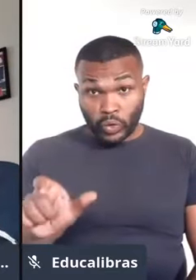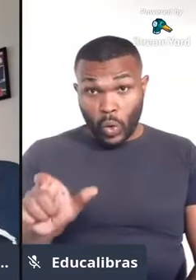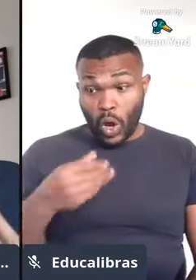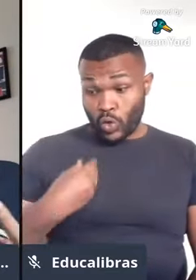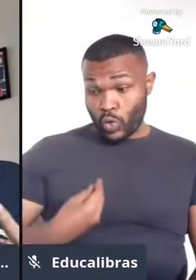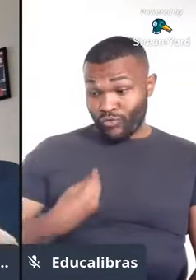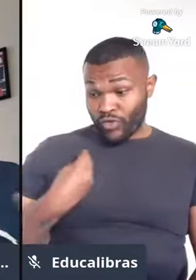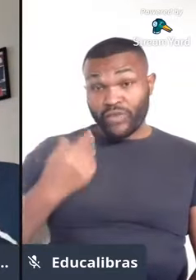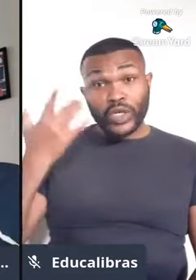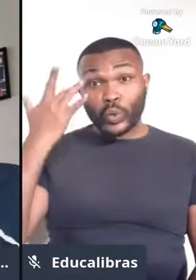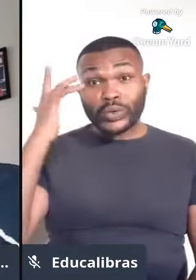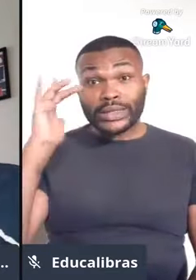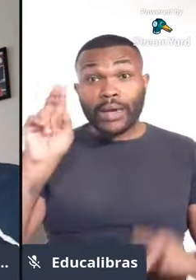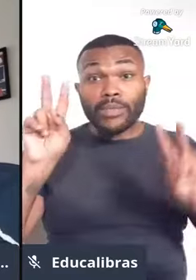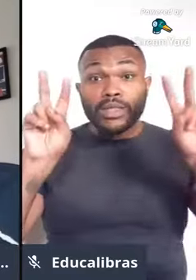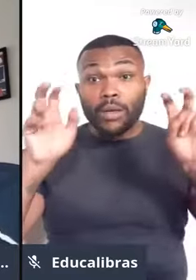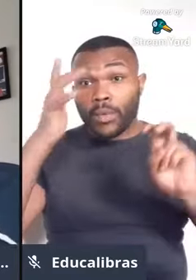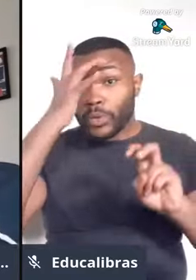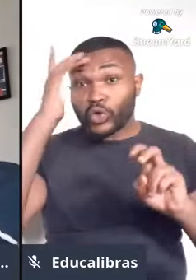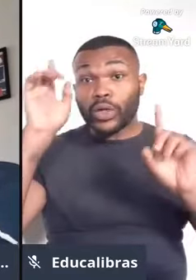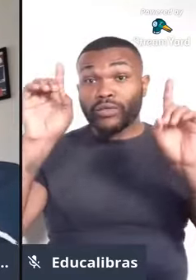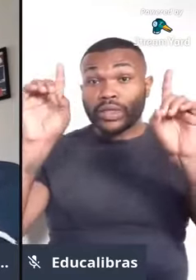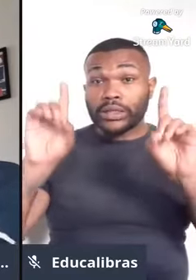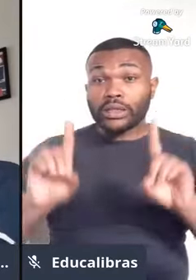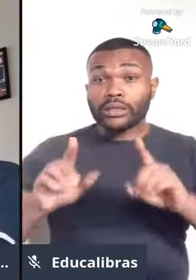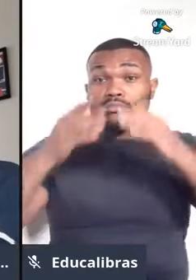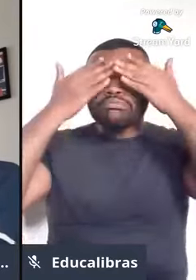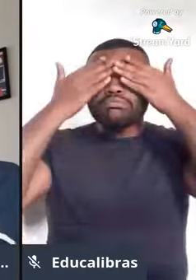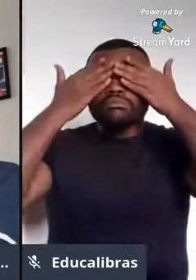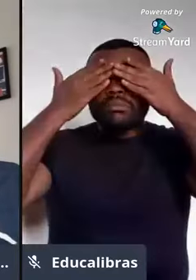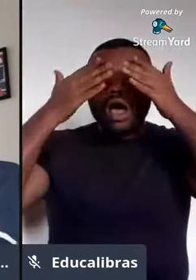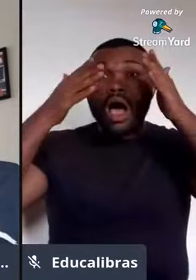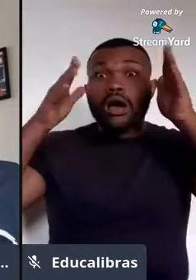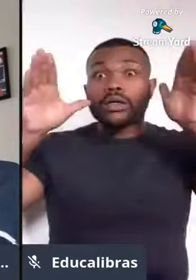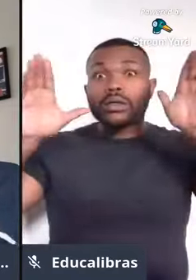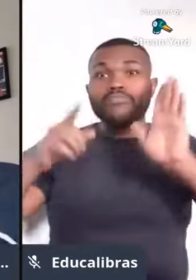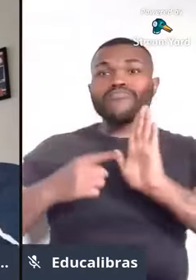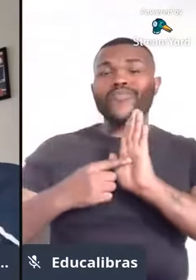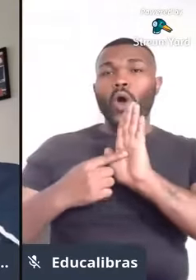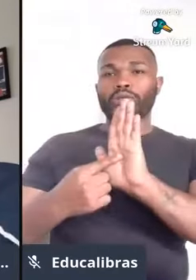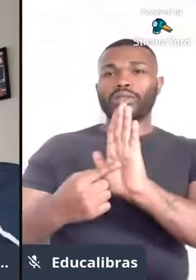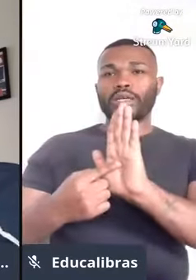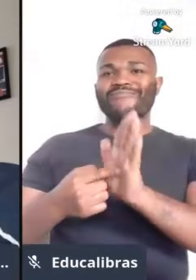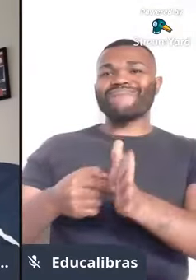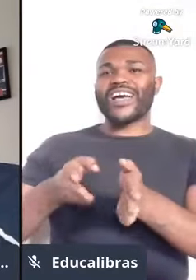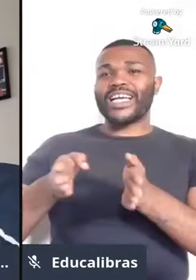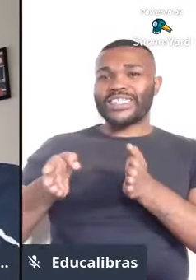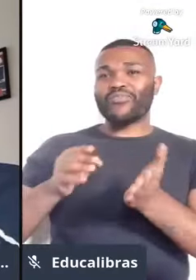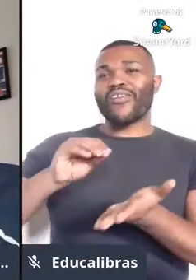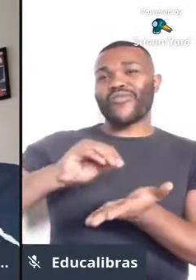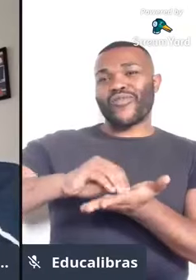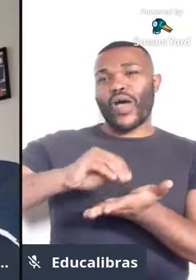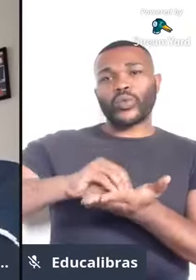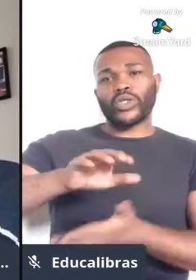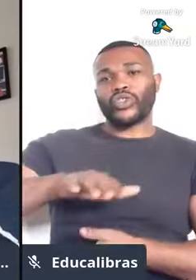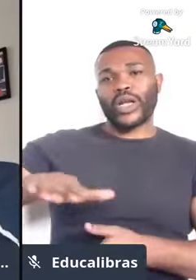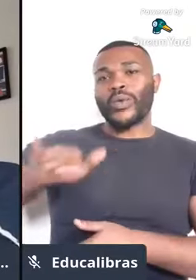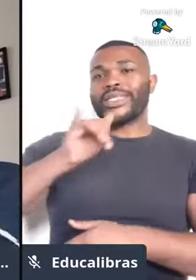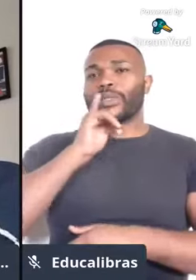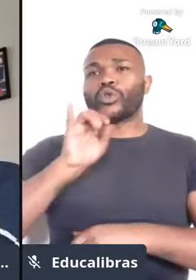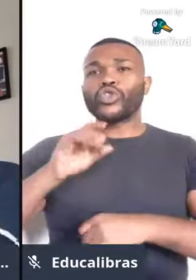isso, expandir a visão dela sobre a falta de acessibilidade geral. Não é só a falta de rampa, né? É